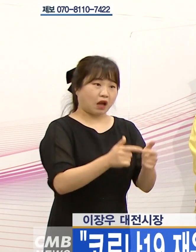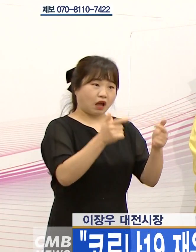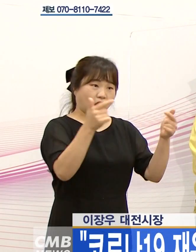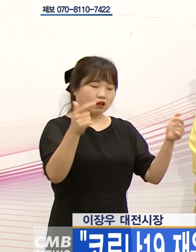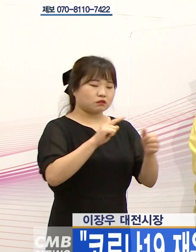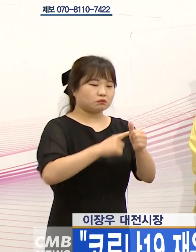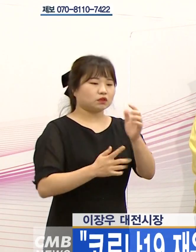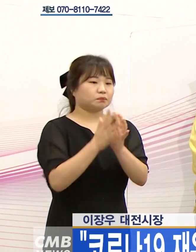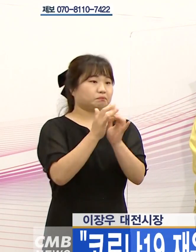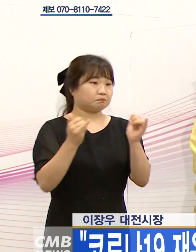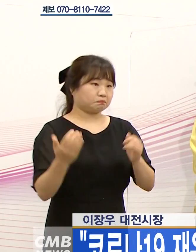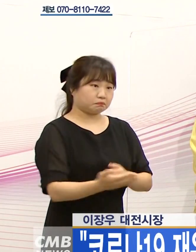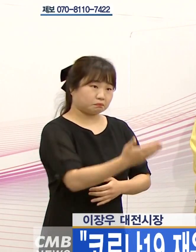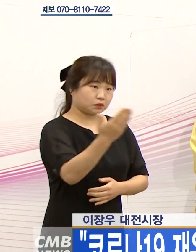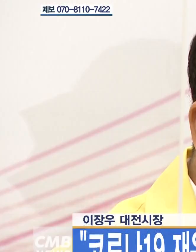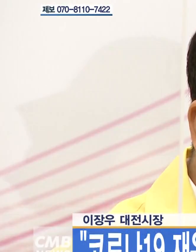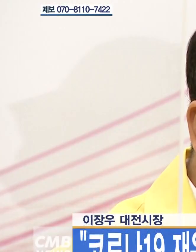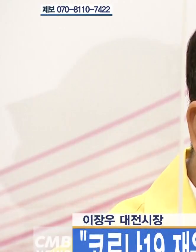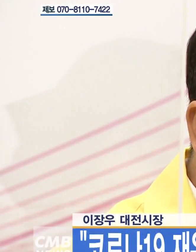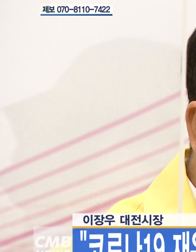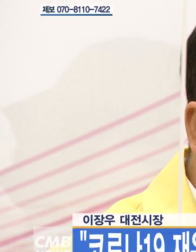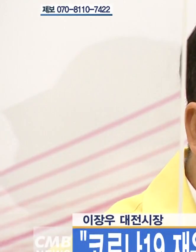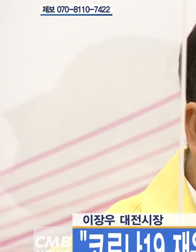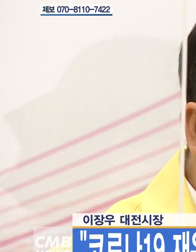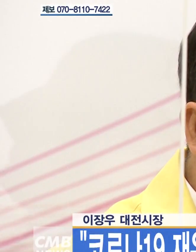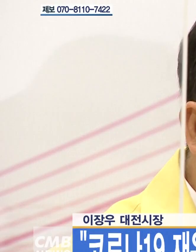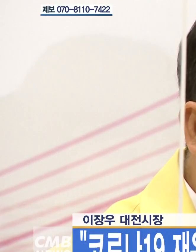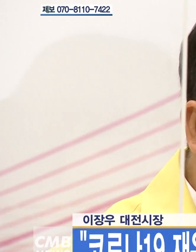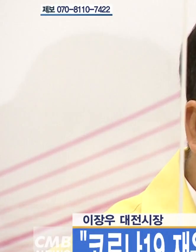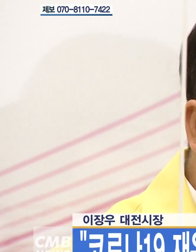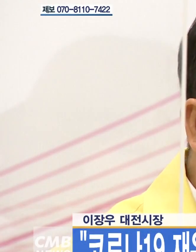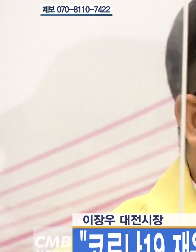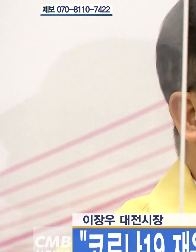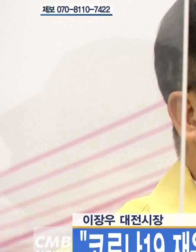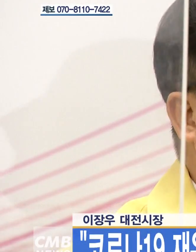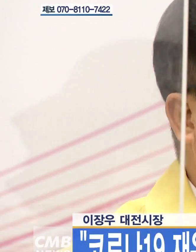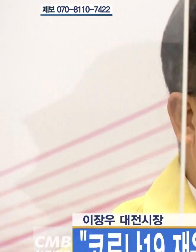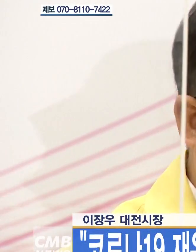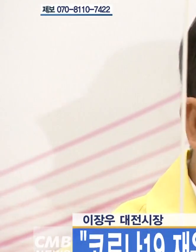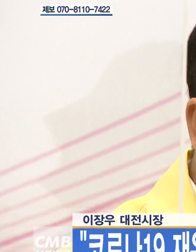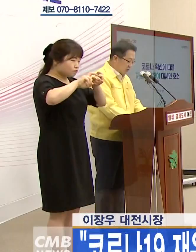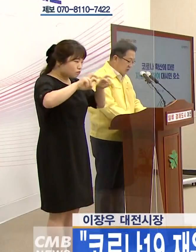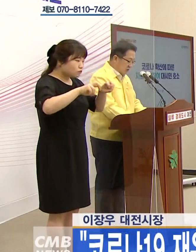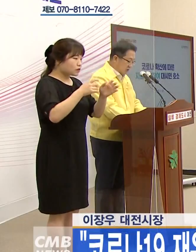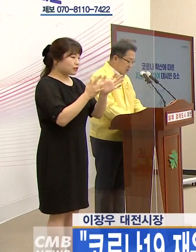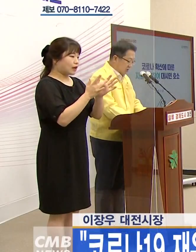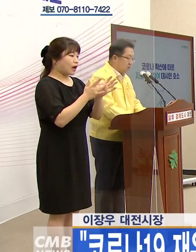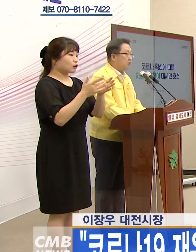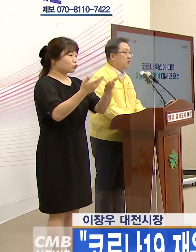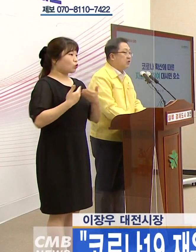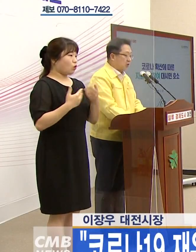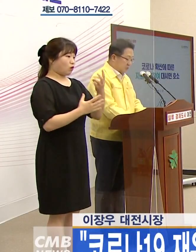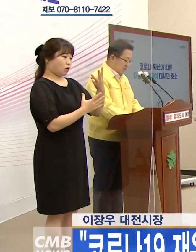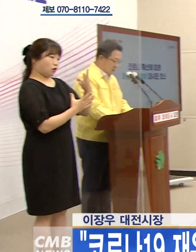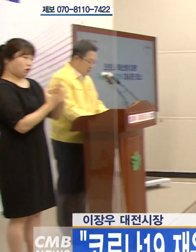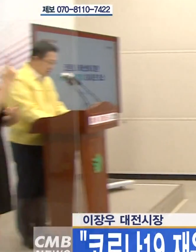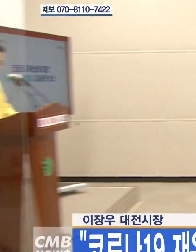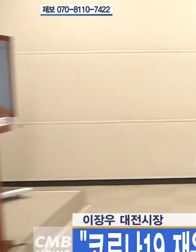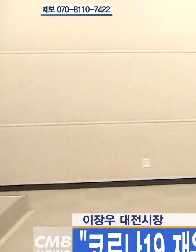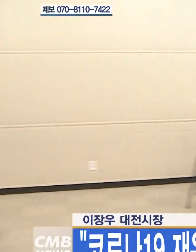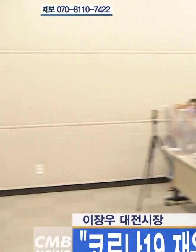병상을 확대합니다. 아울러 코로나PCR 검사에 대한 시민 편의 증진을 위해 시청